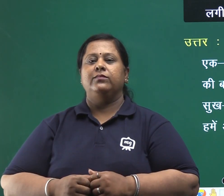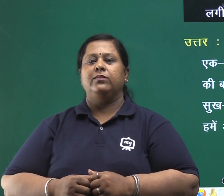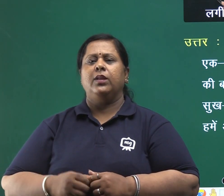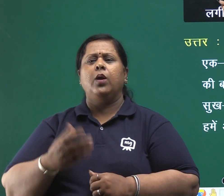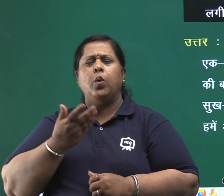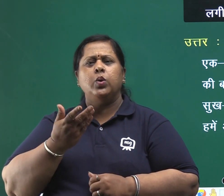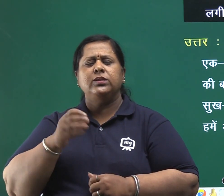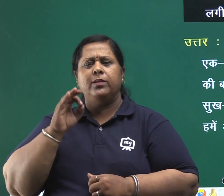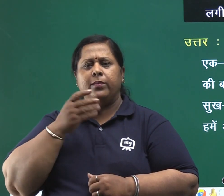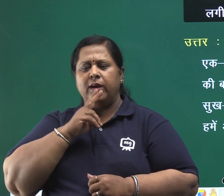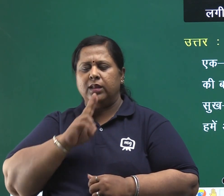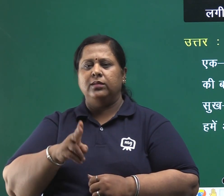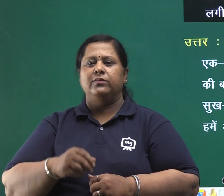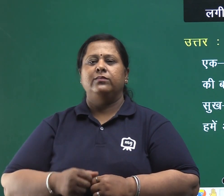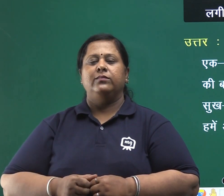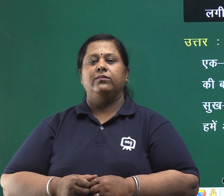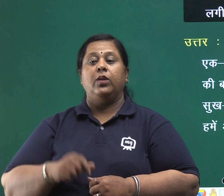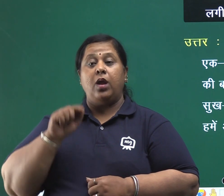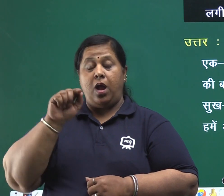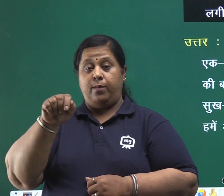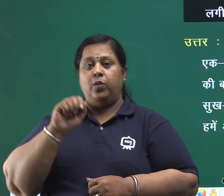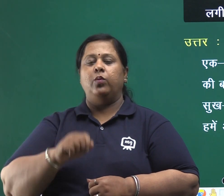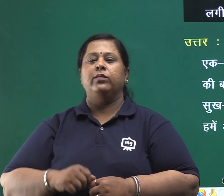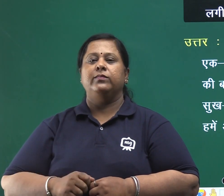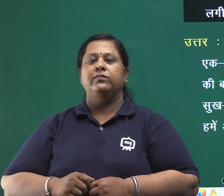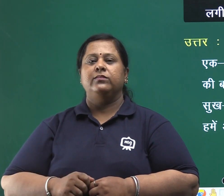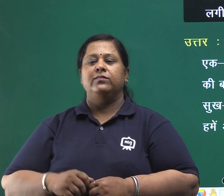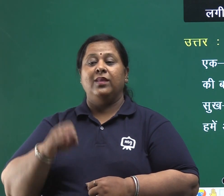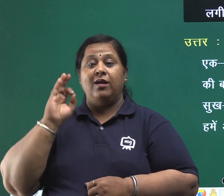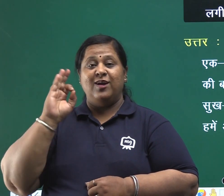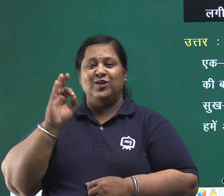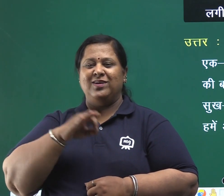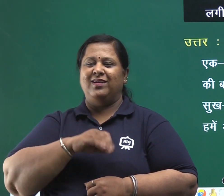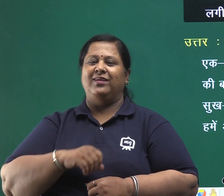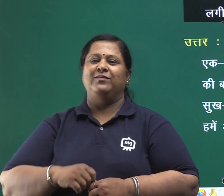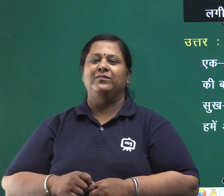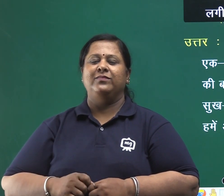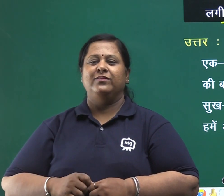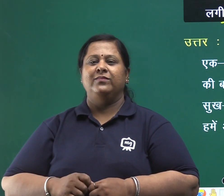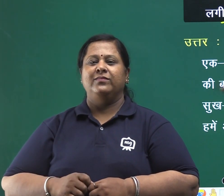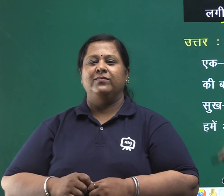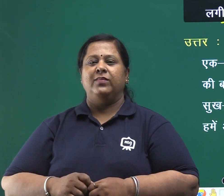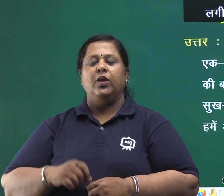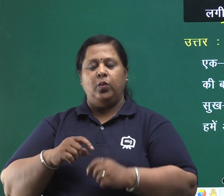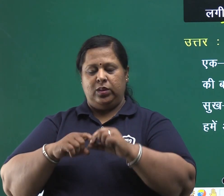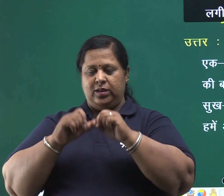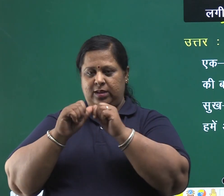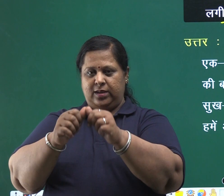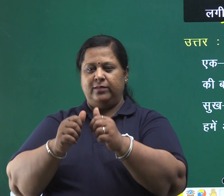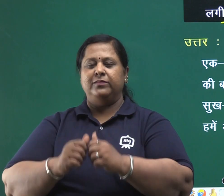कौन सी बात आपको अच्छी लगी? उत्तर है